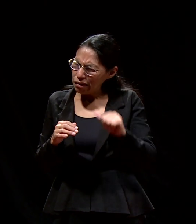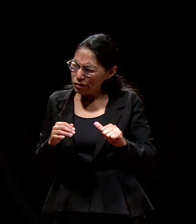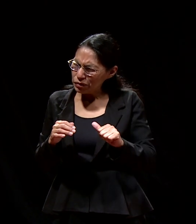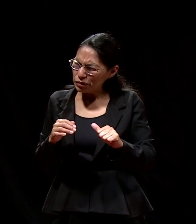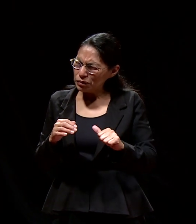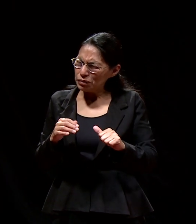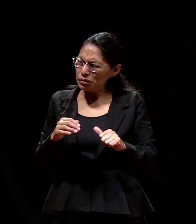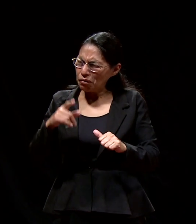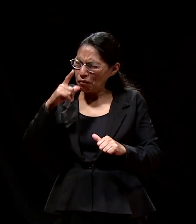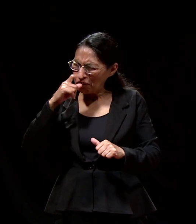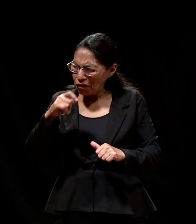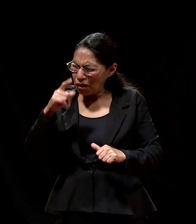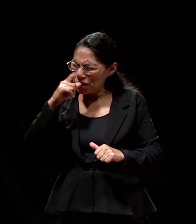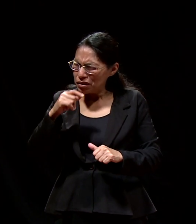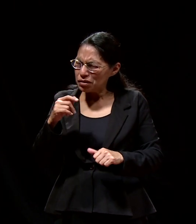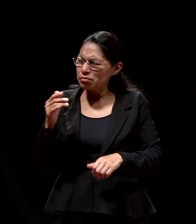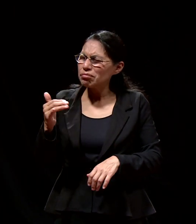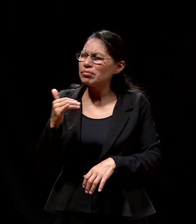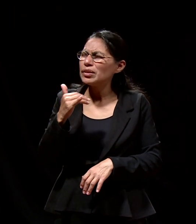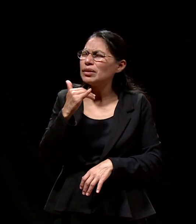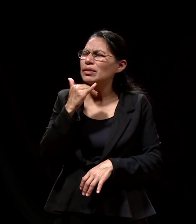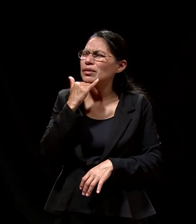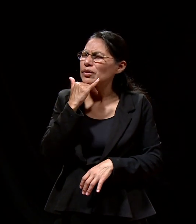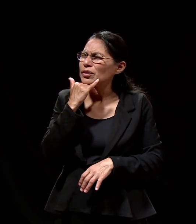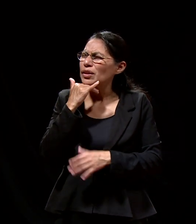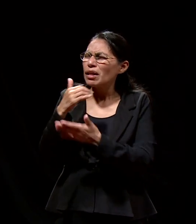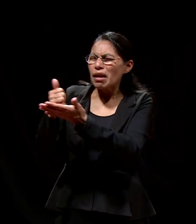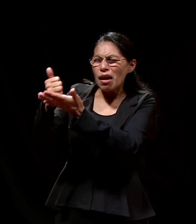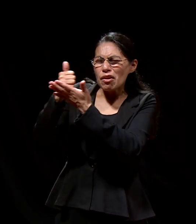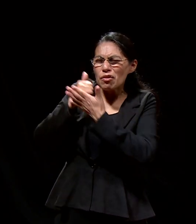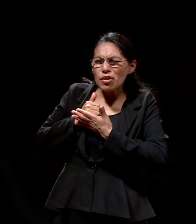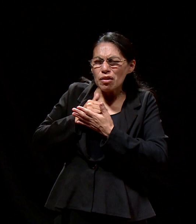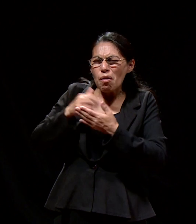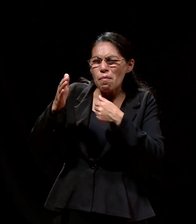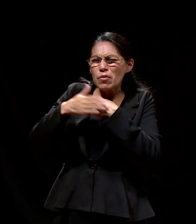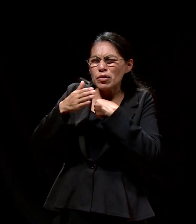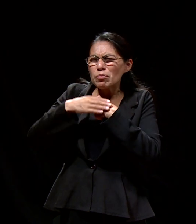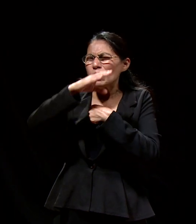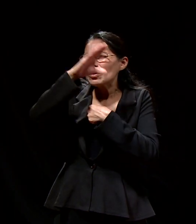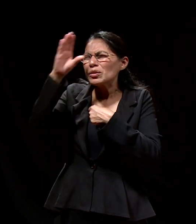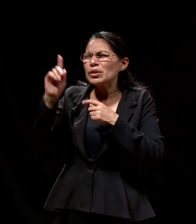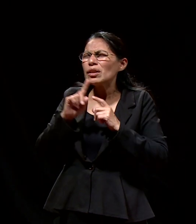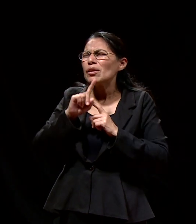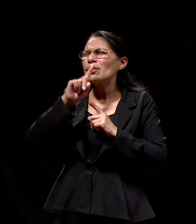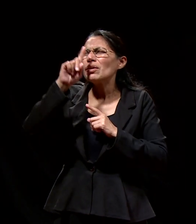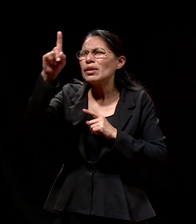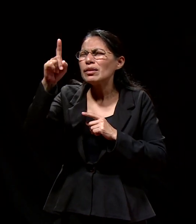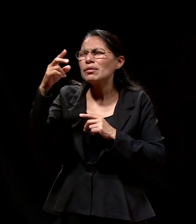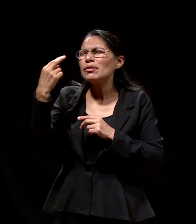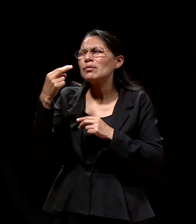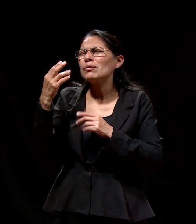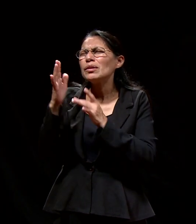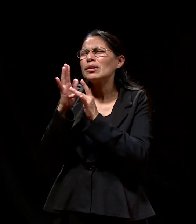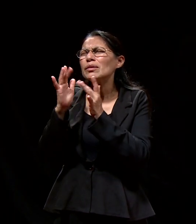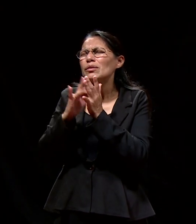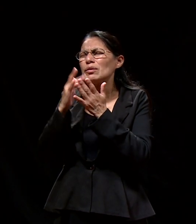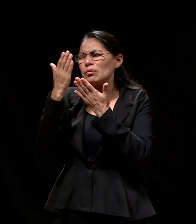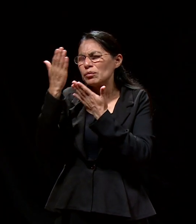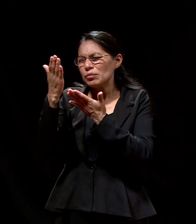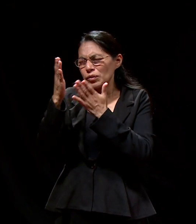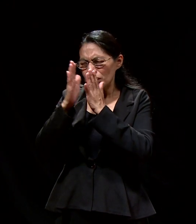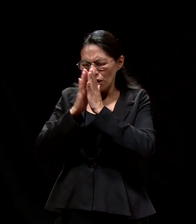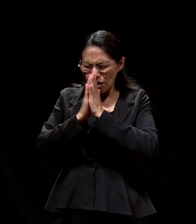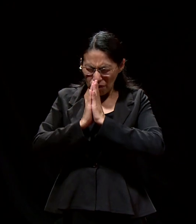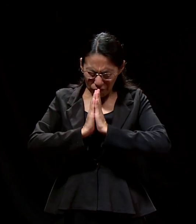a llegar a ese reino maravilloso que tú los has prometido en el nombre de Jesús lo pediste amén